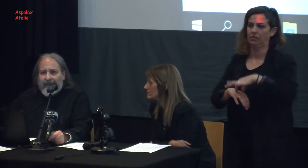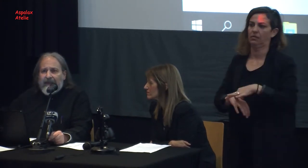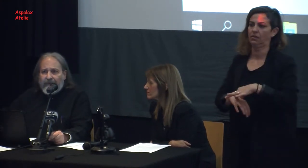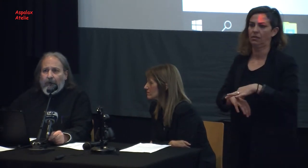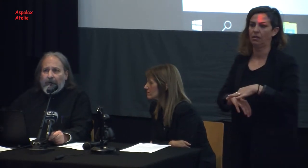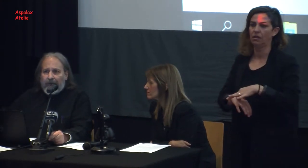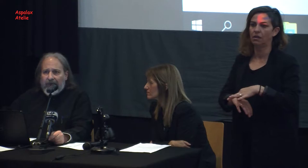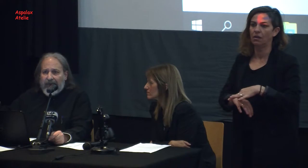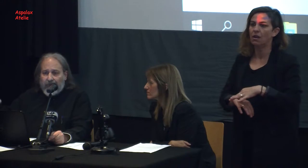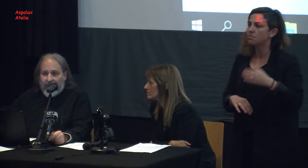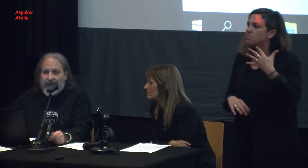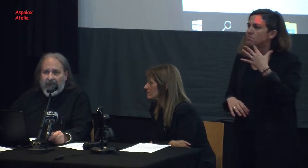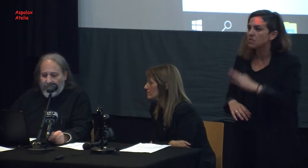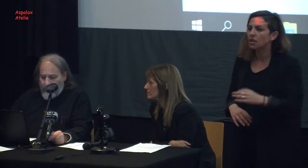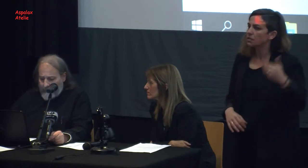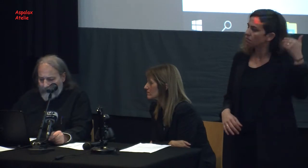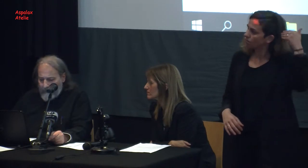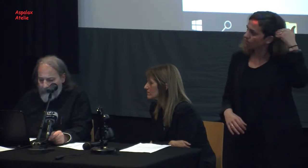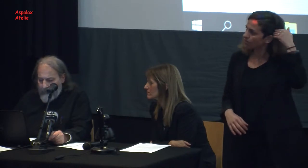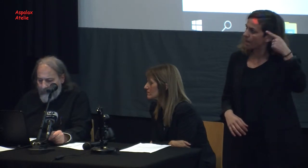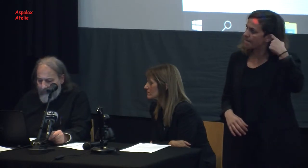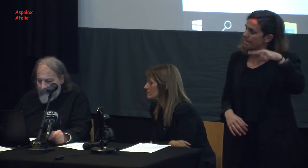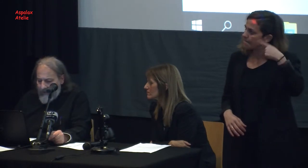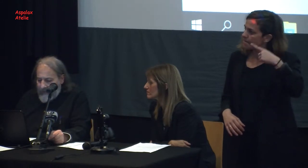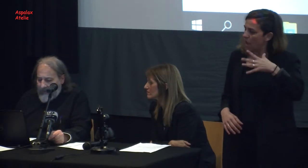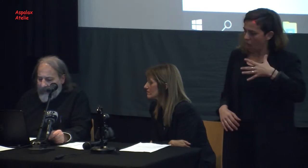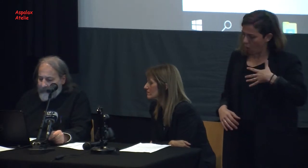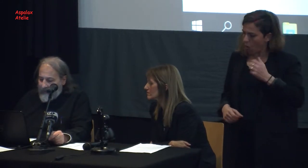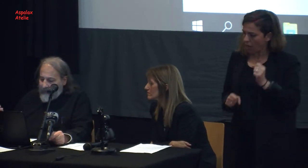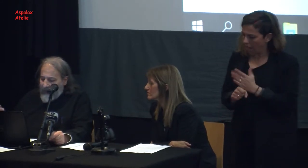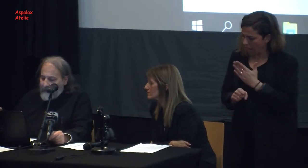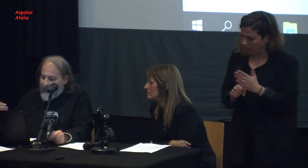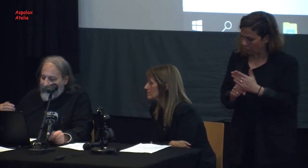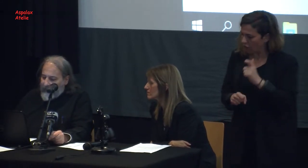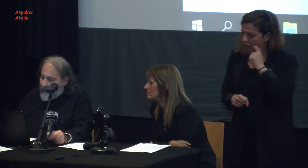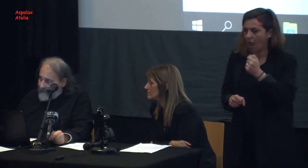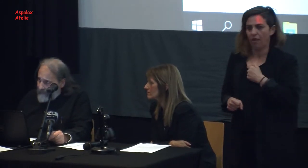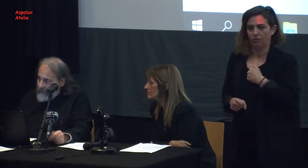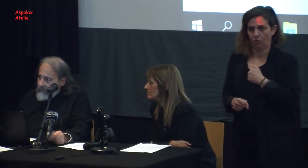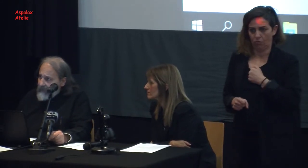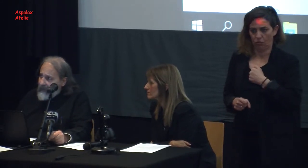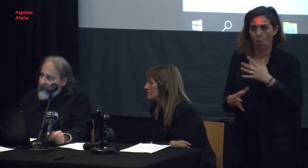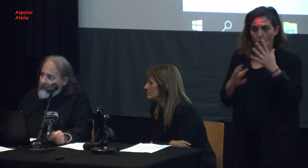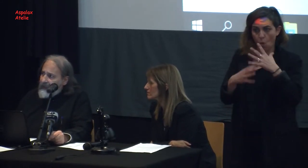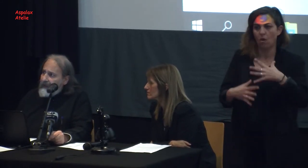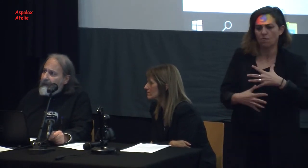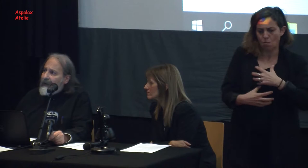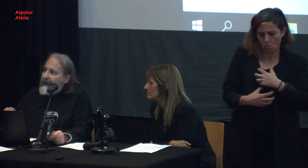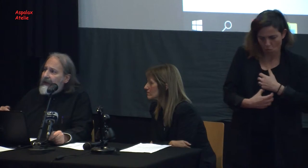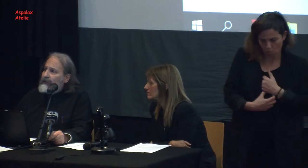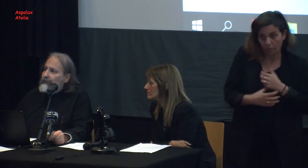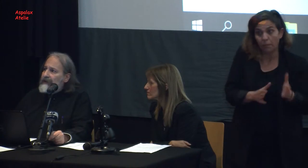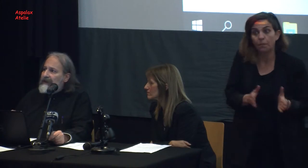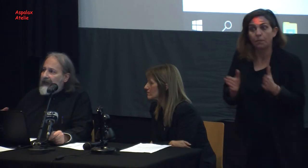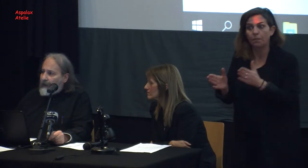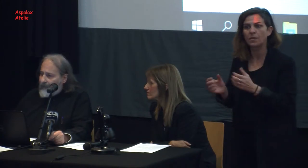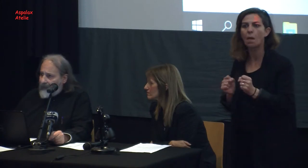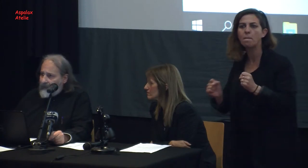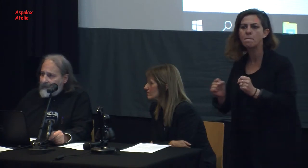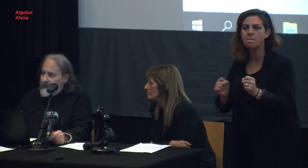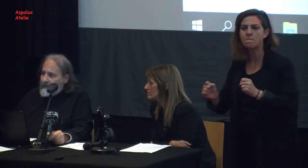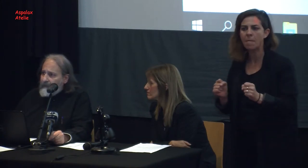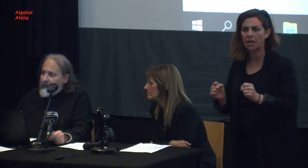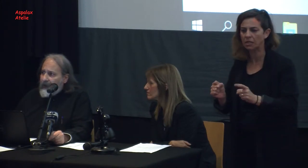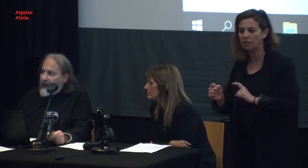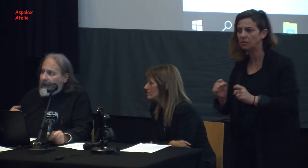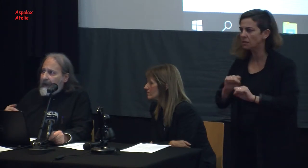θα καταστραφώ, θα αυτοκαταστραφώ. Απ' την άλλη μεριά η μανία, δεν είναι η μανία έτσι όπως την ξέρουμε,